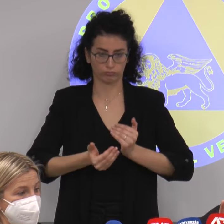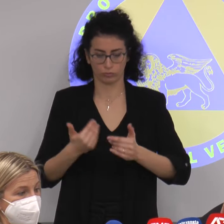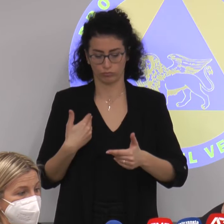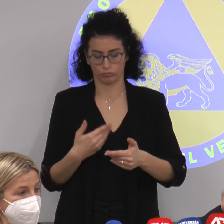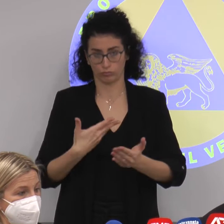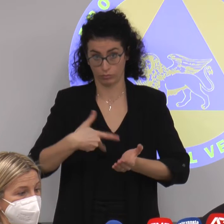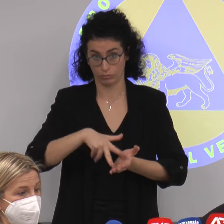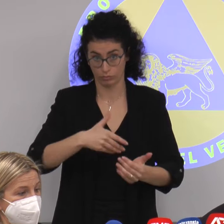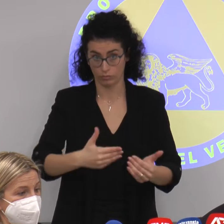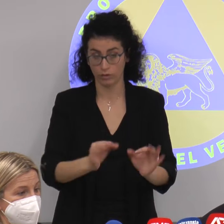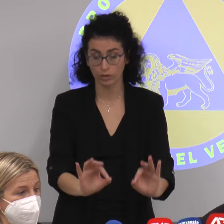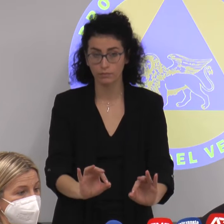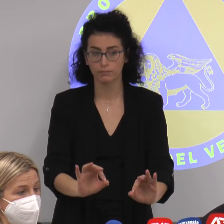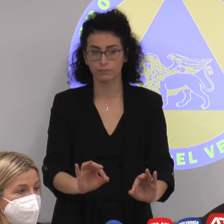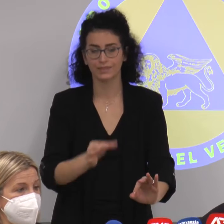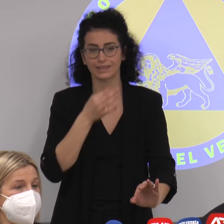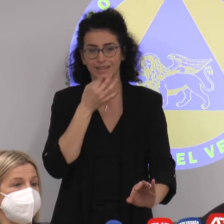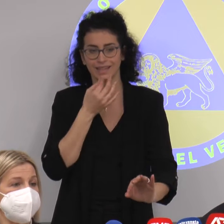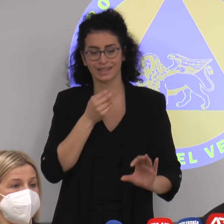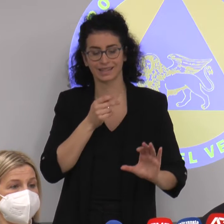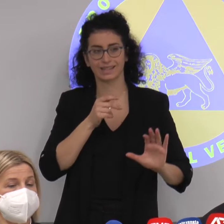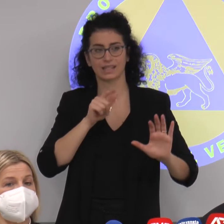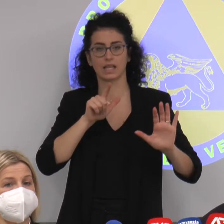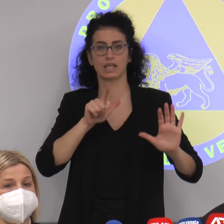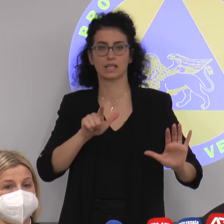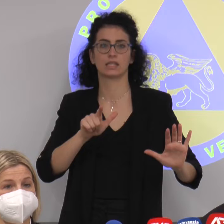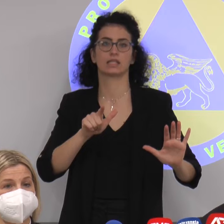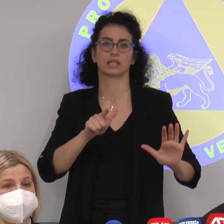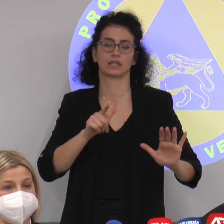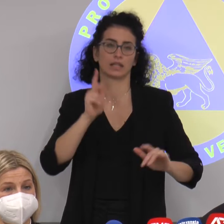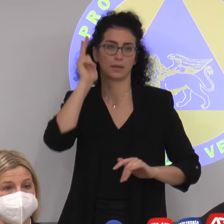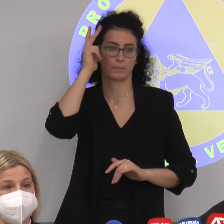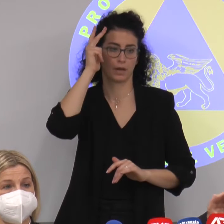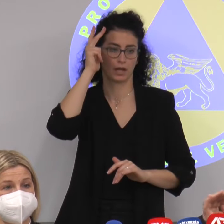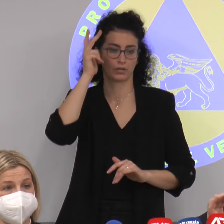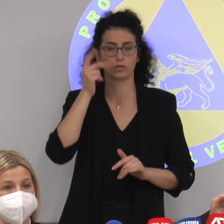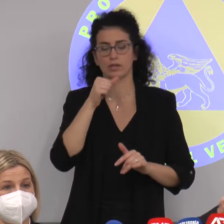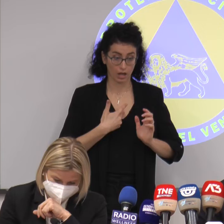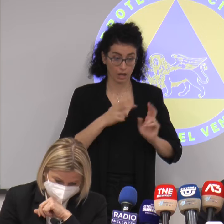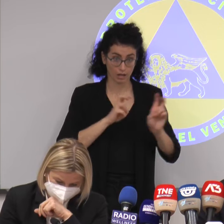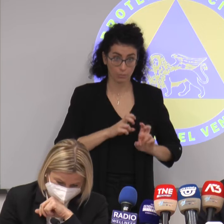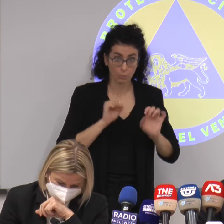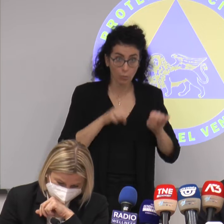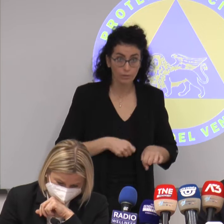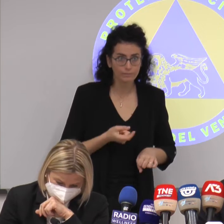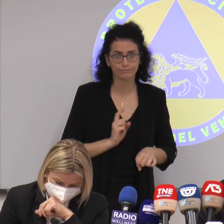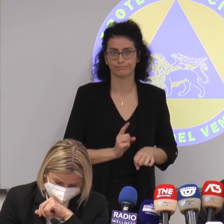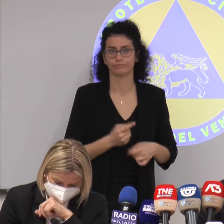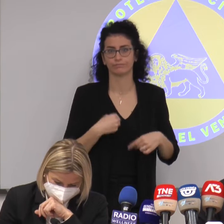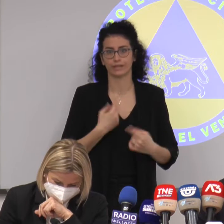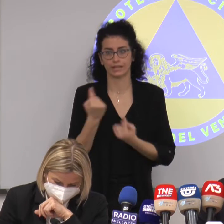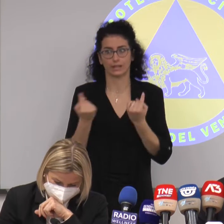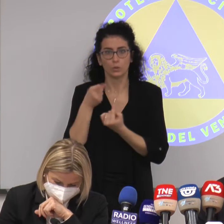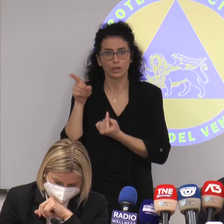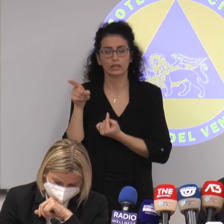giorni del 7 marzo sapete che ci vogliono due settimane di conferma noi siamo zona bianca quanto al caro bollette